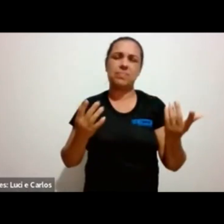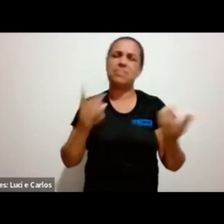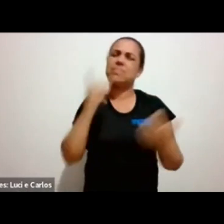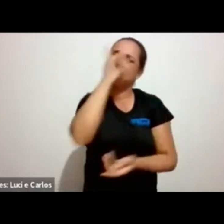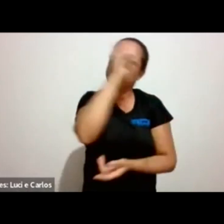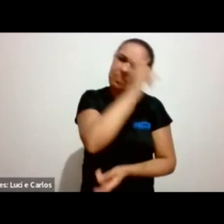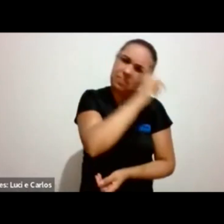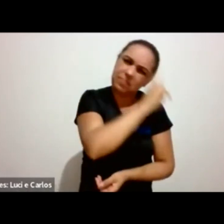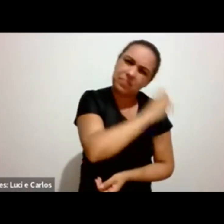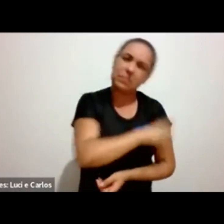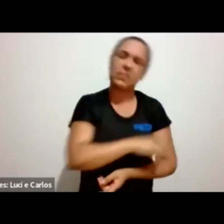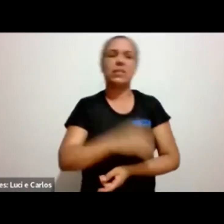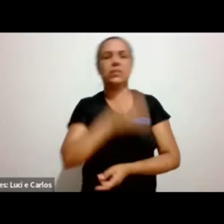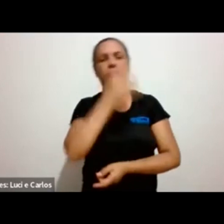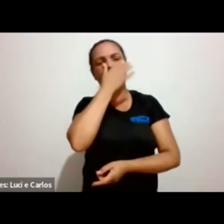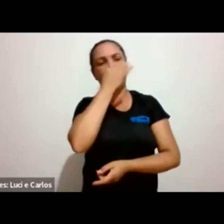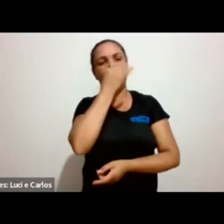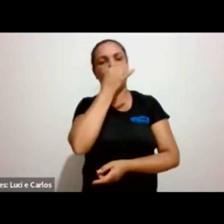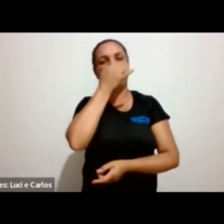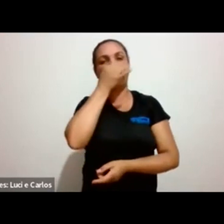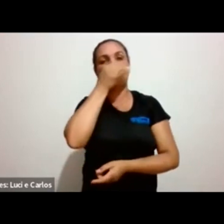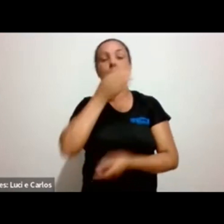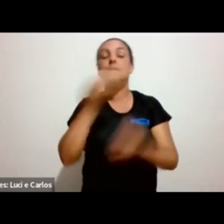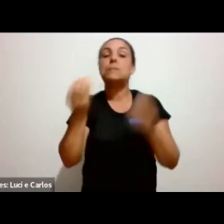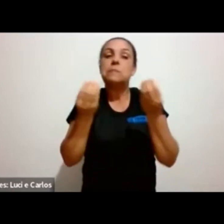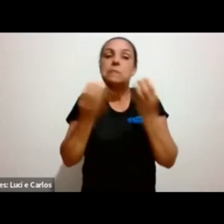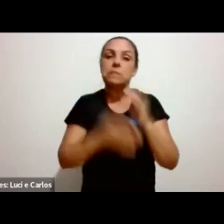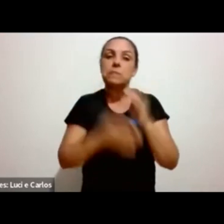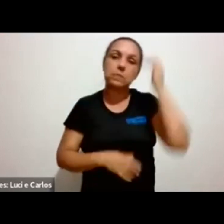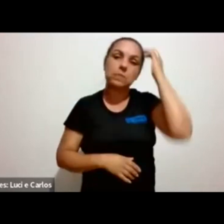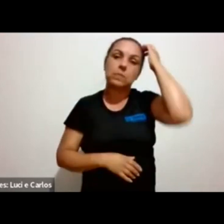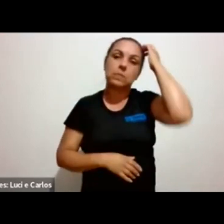Tem uma frase muito interessante que